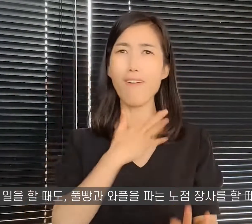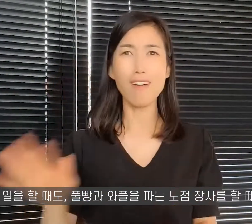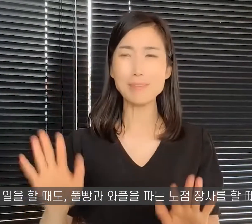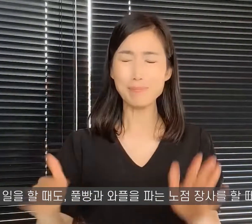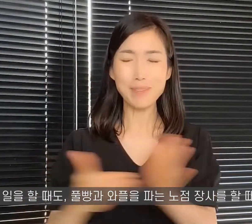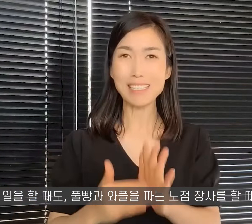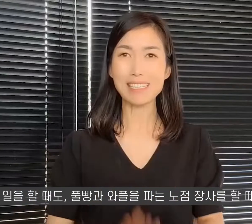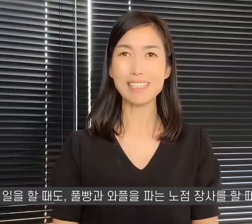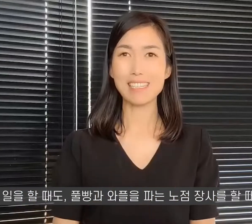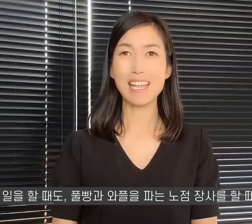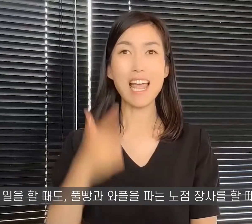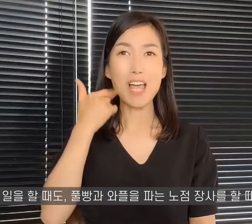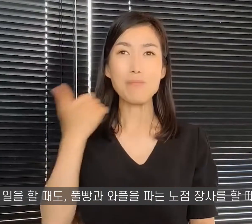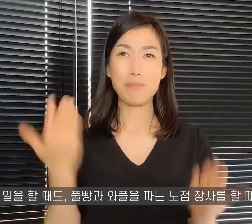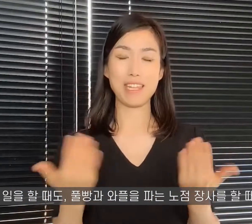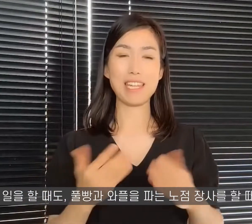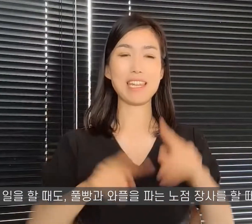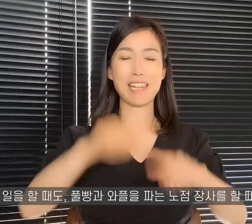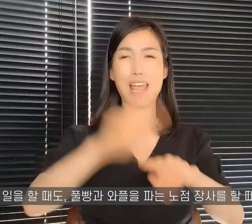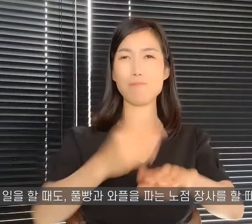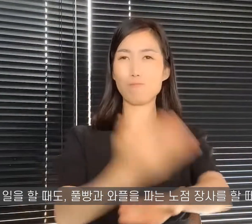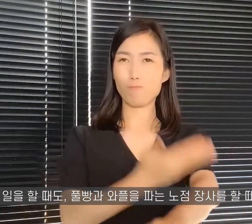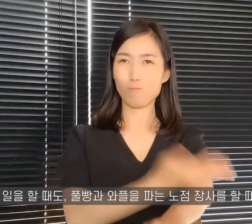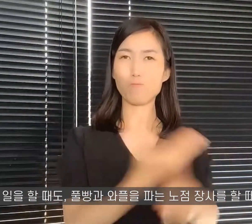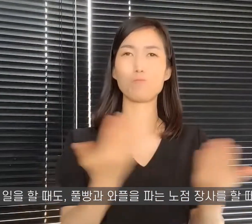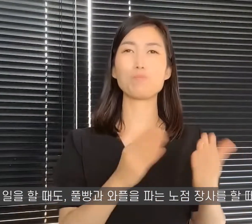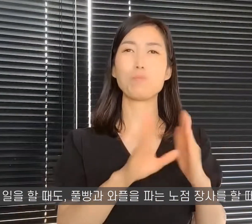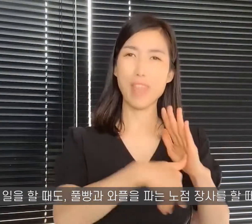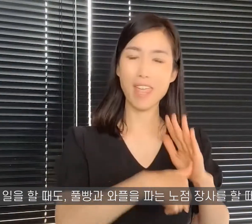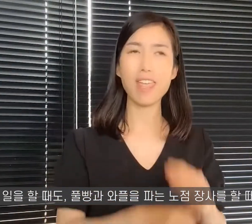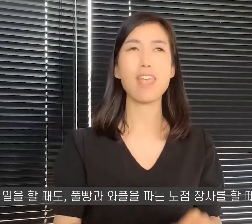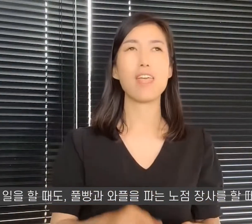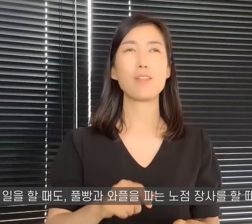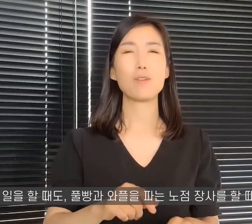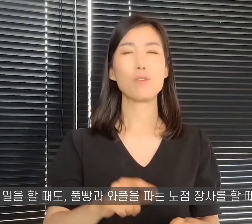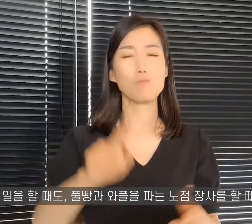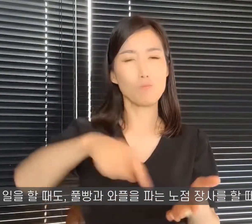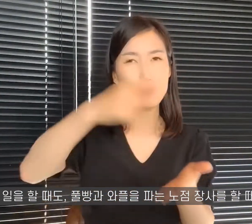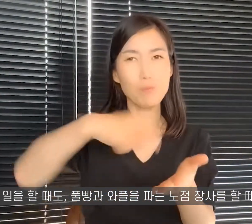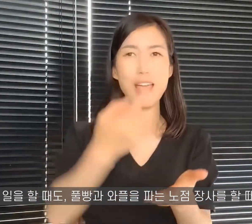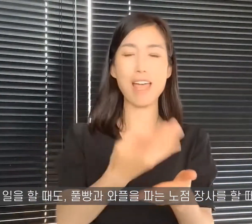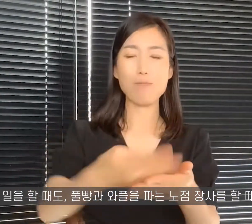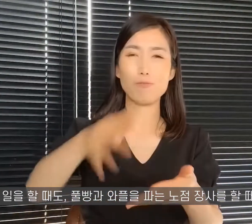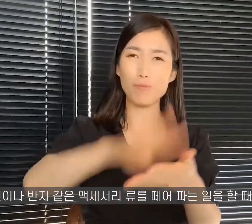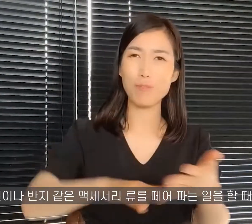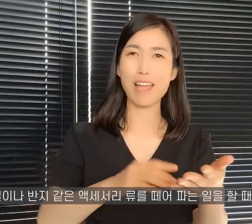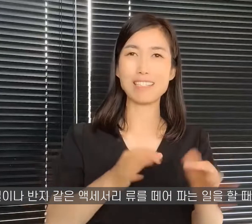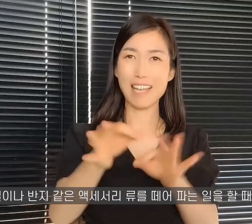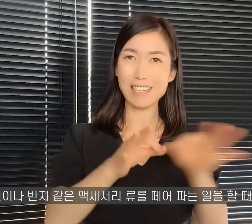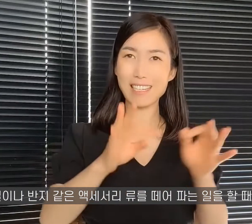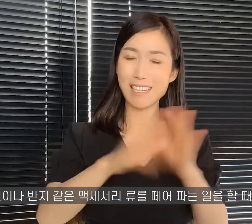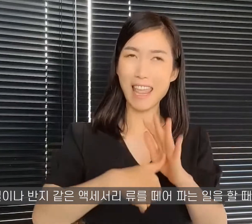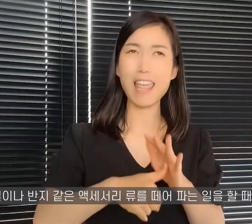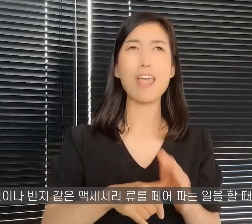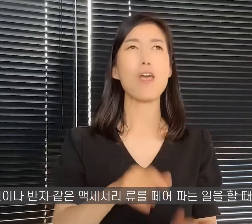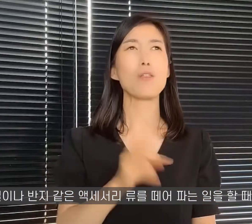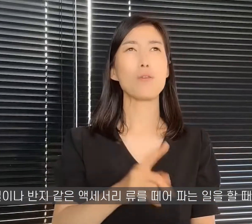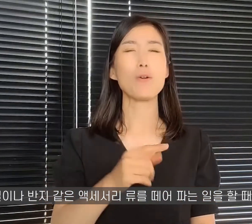목공 일을 할 때도 풀빵 과 와플을 파는 노점 장사를 할 때도 목걸이나 반지 같은 악세사리류